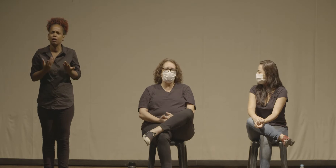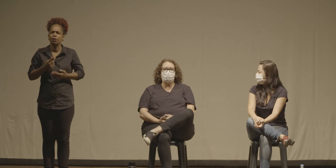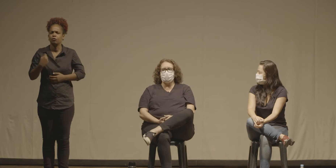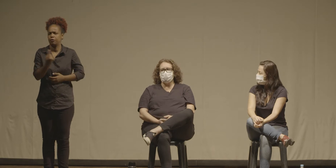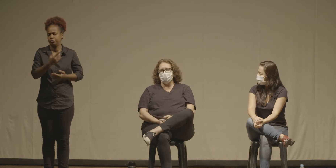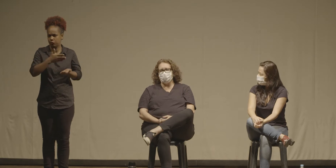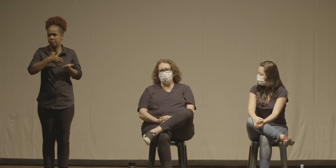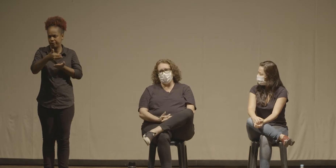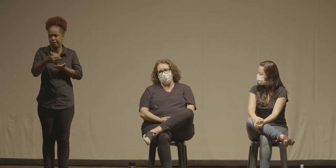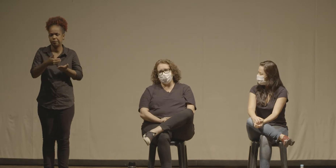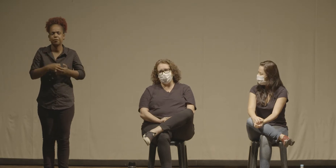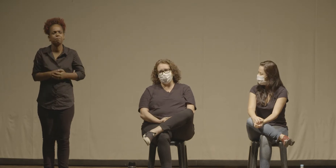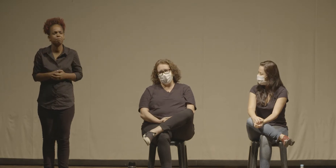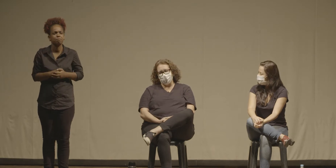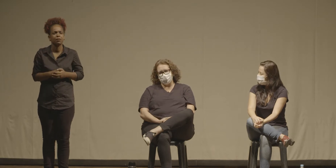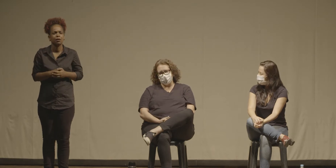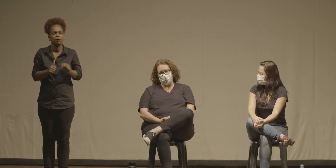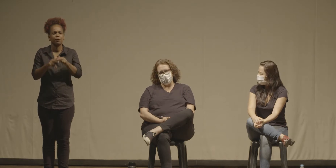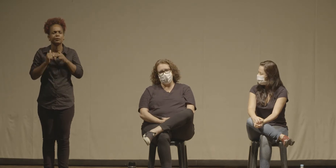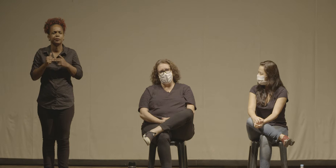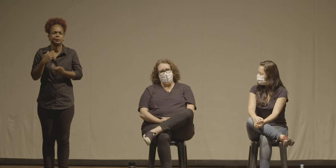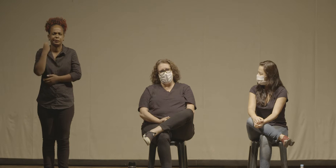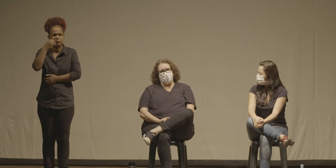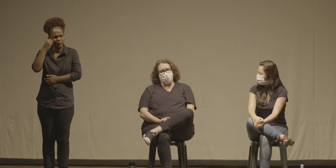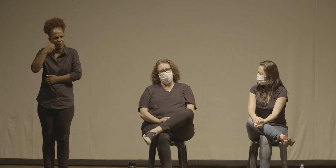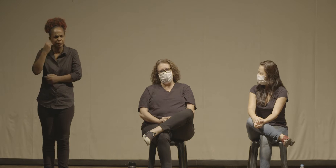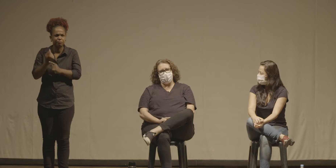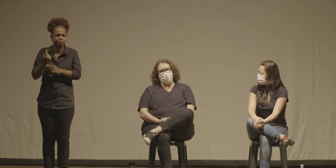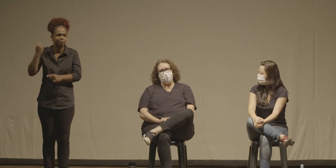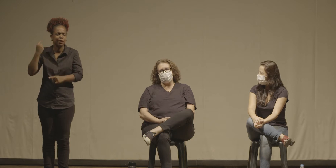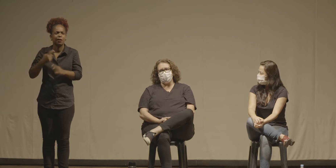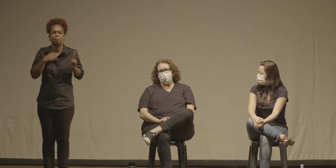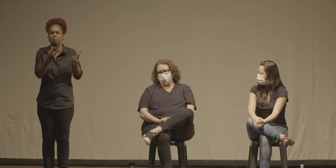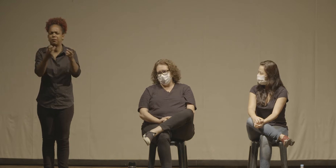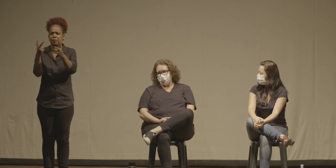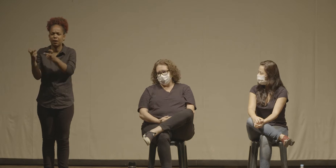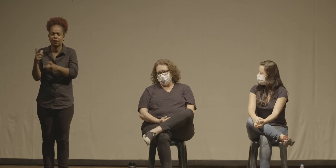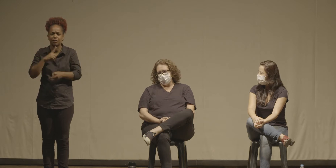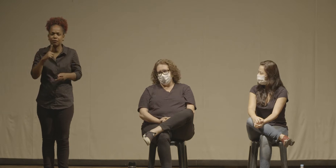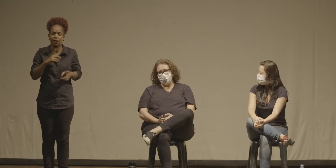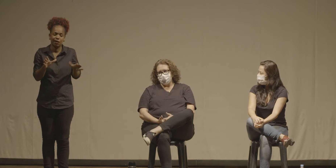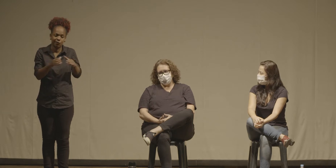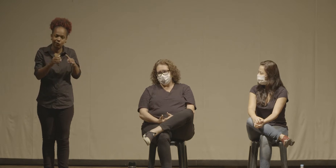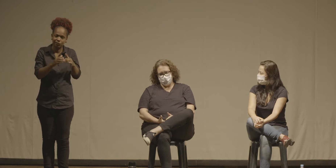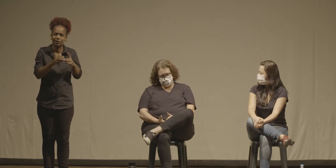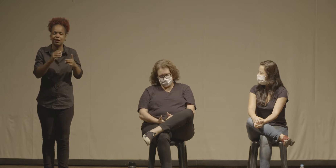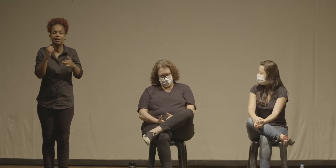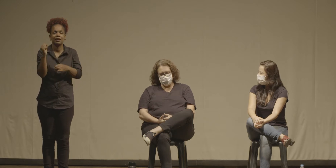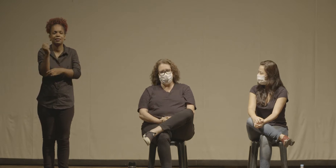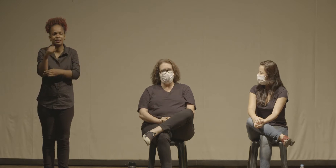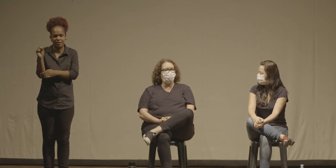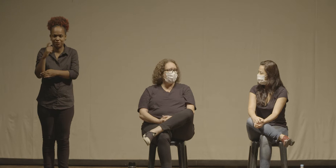gente começou, né, a se basear foi que a gente percebeu que essa seleção, como